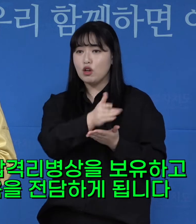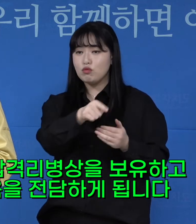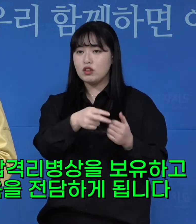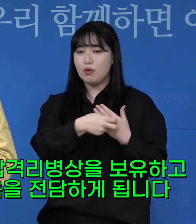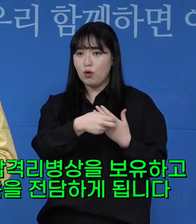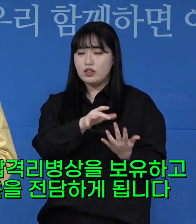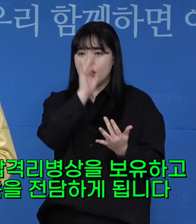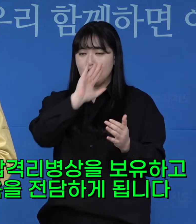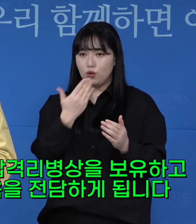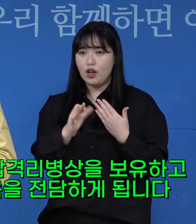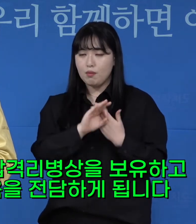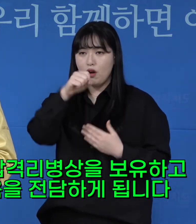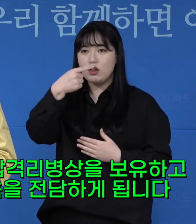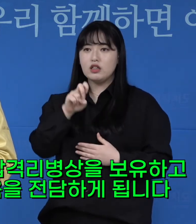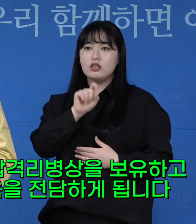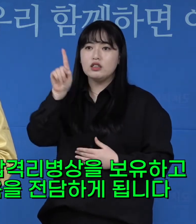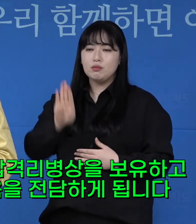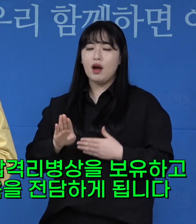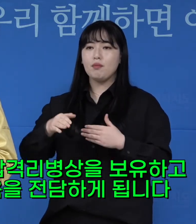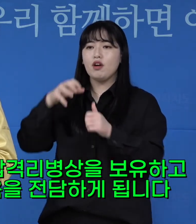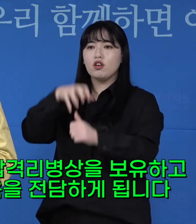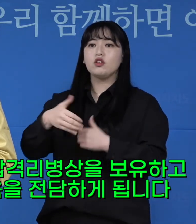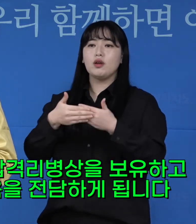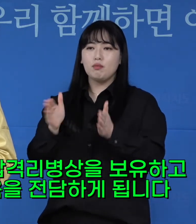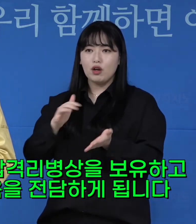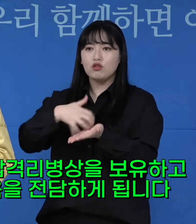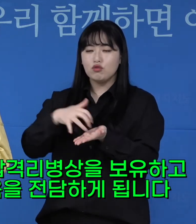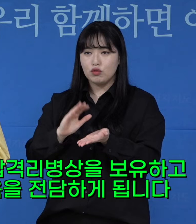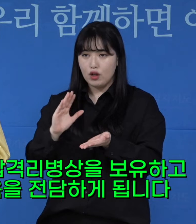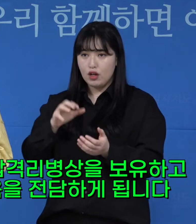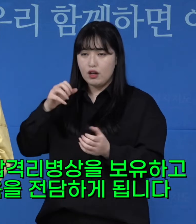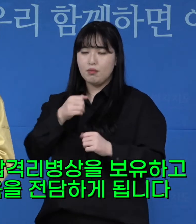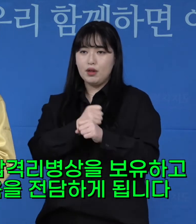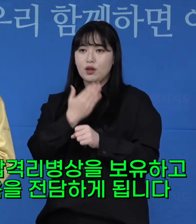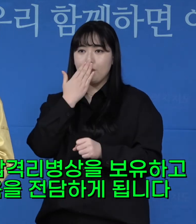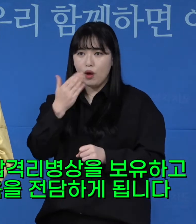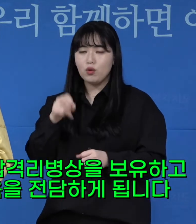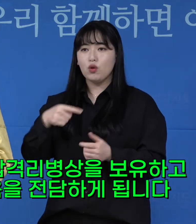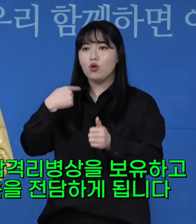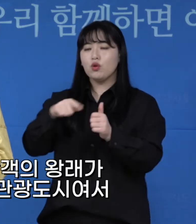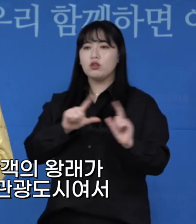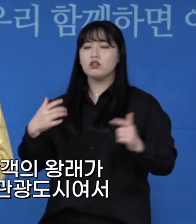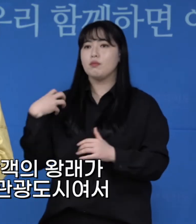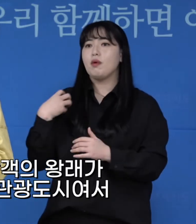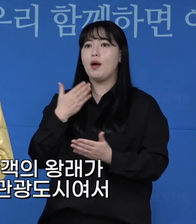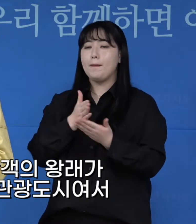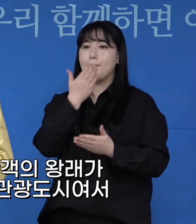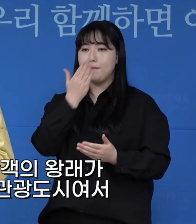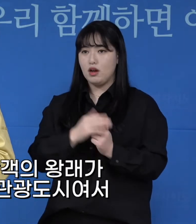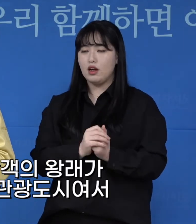규모 이상의 음압 격리 병상을 보유하고 감염병 진료 및 교육을 전담하게 됩니다.